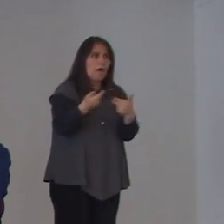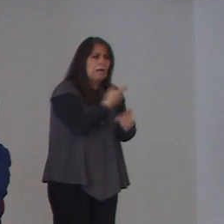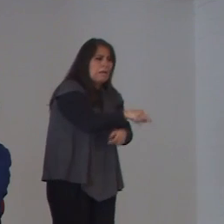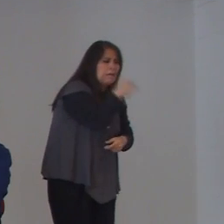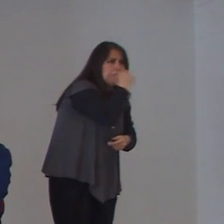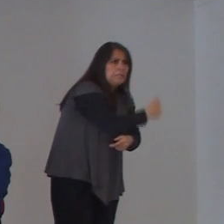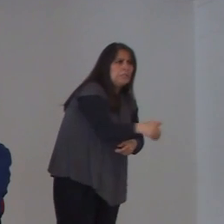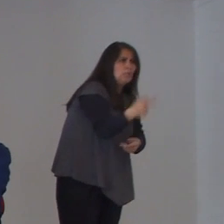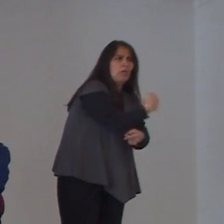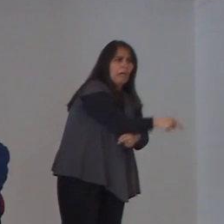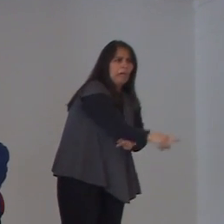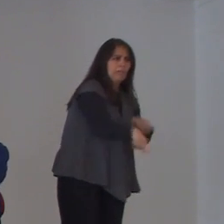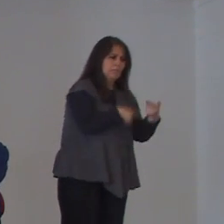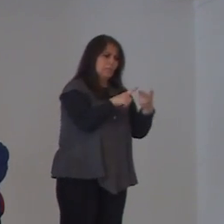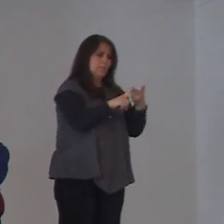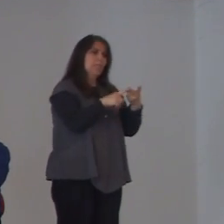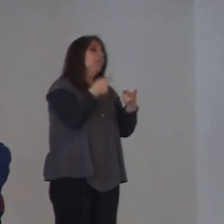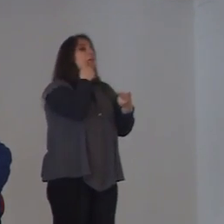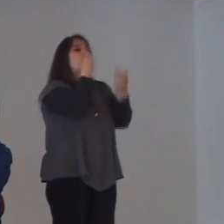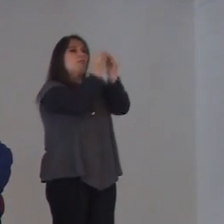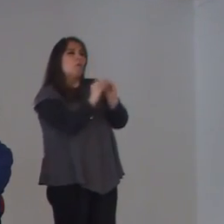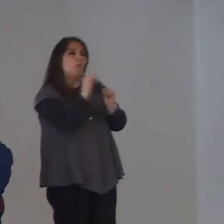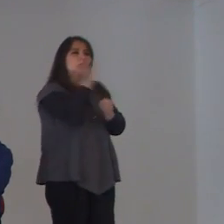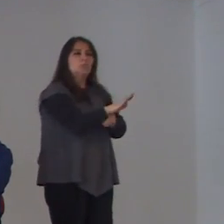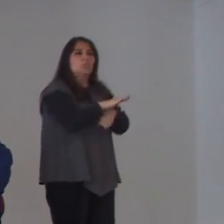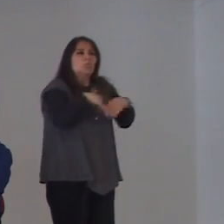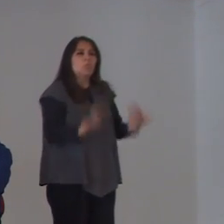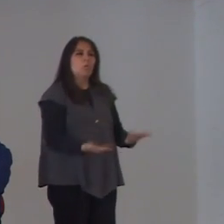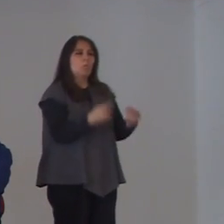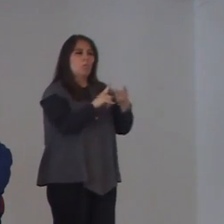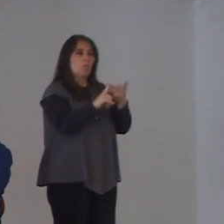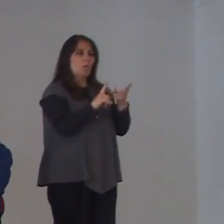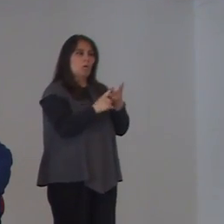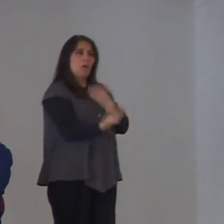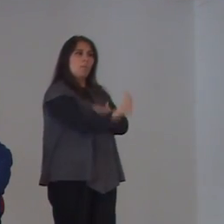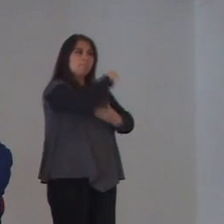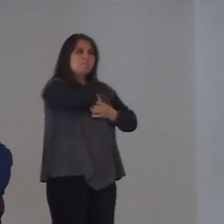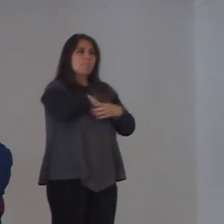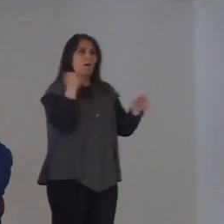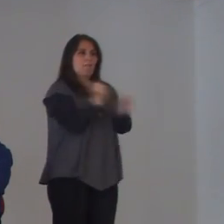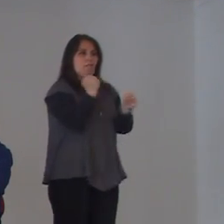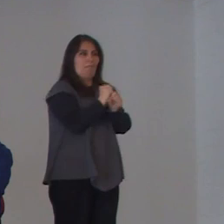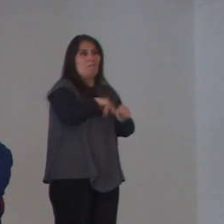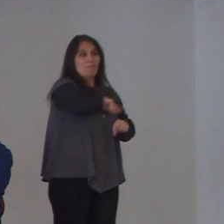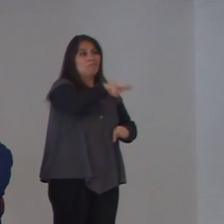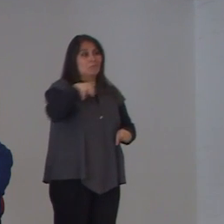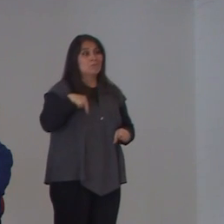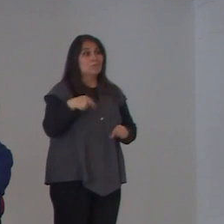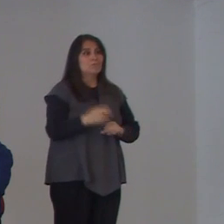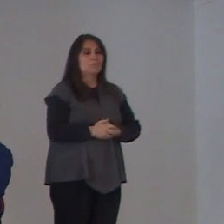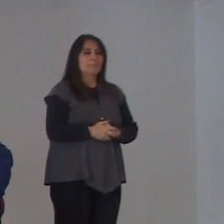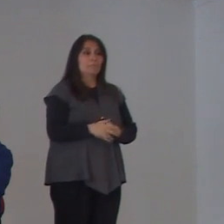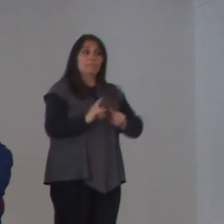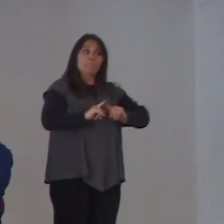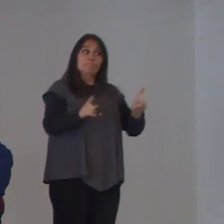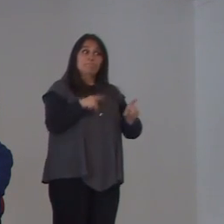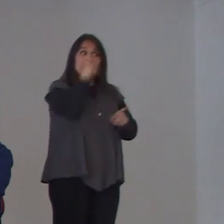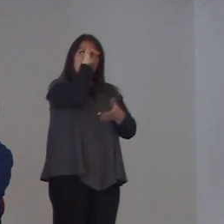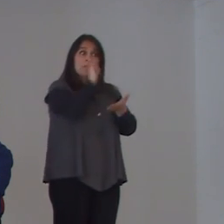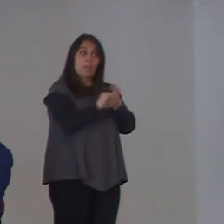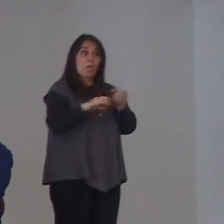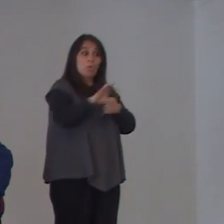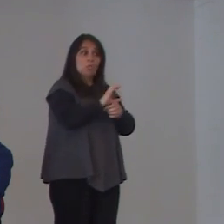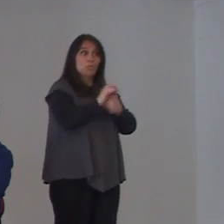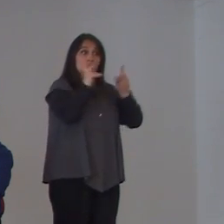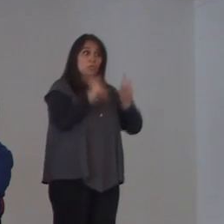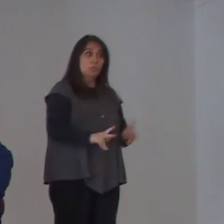ser niña, de qué manera, se incorporen en nuestras prácticas. Pero creo que como ciudadanas y ciudadanos